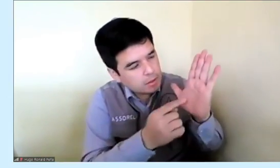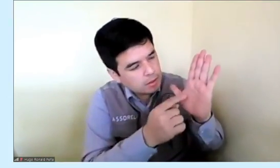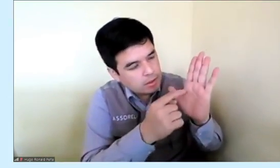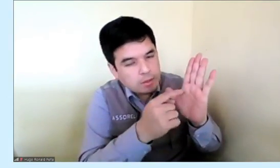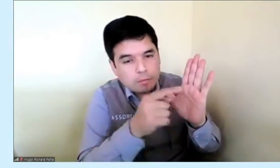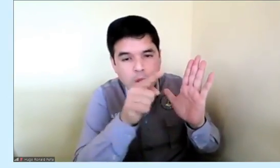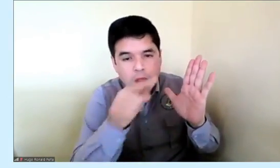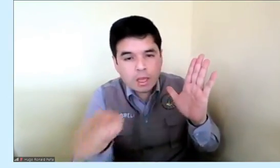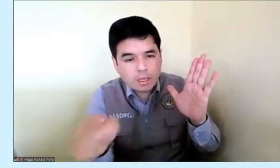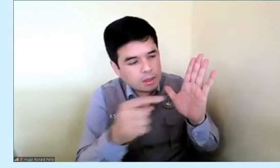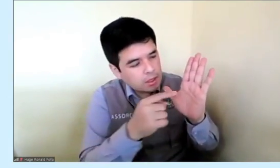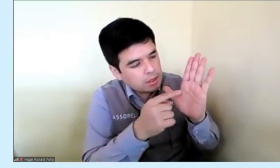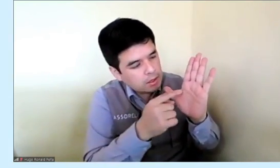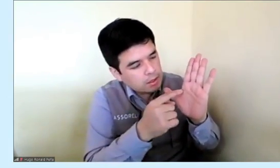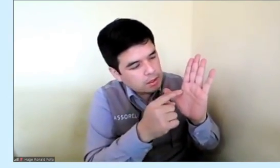La palma, mostramos la palma.